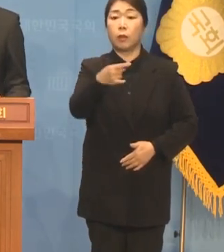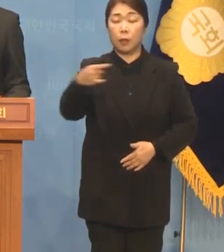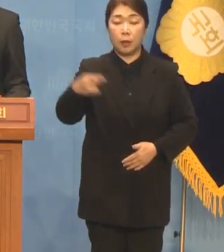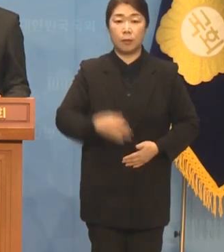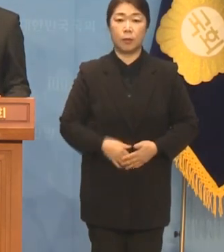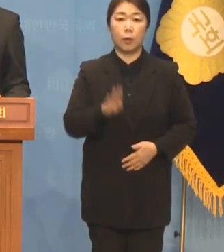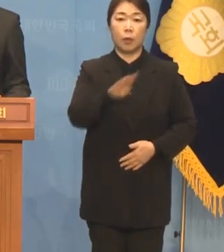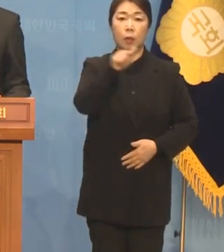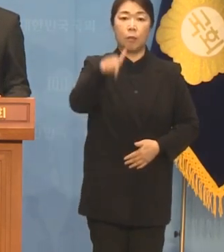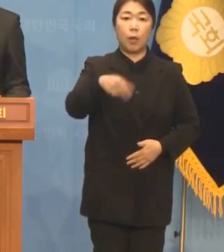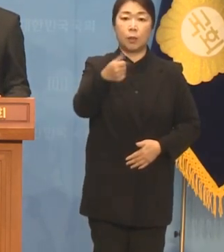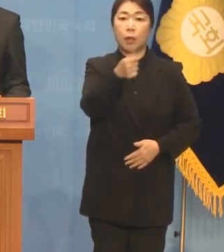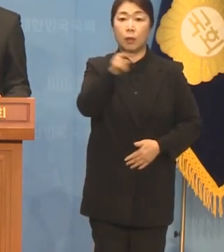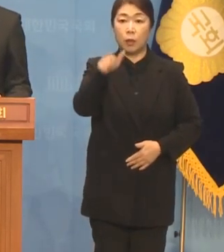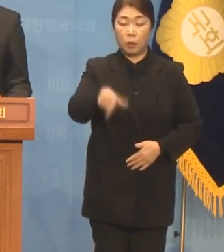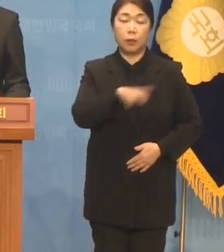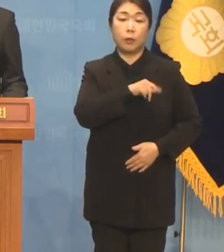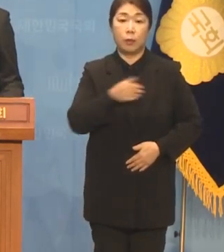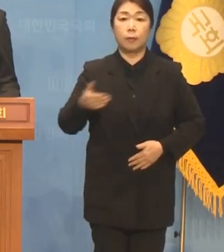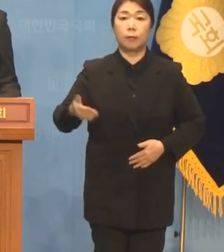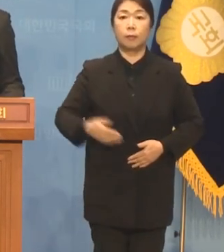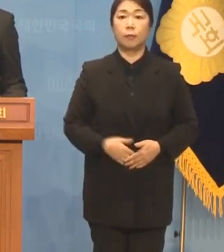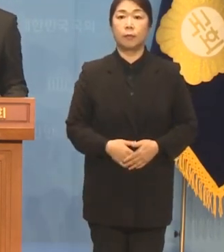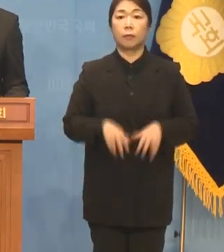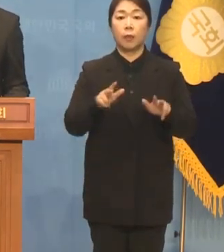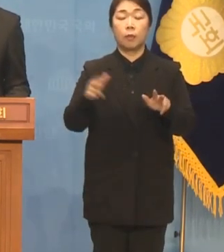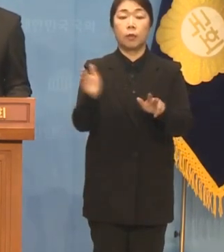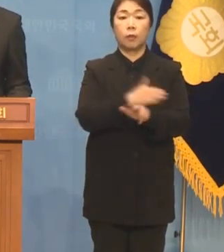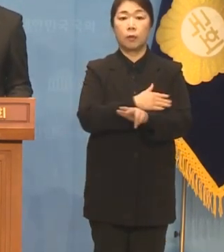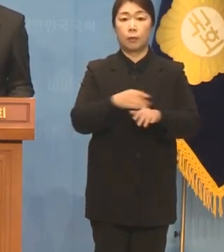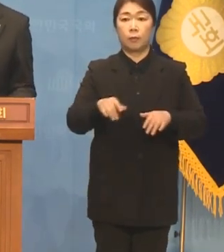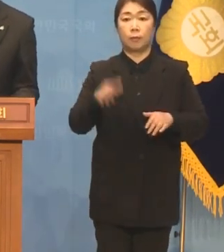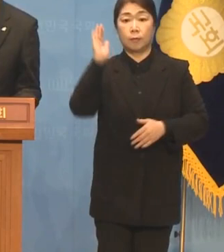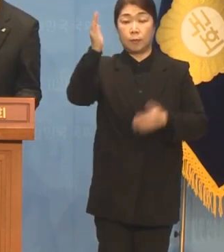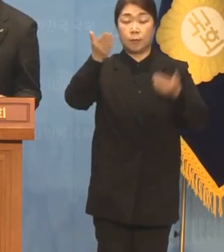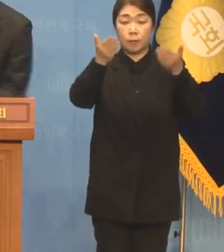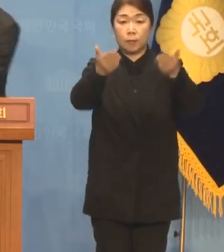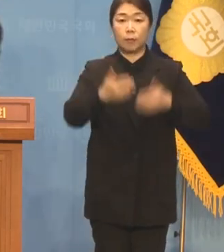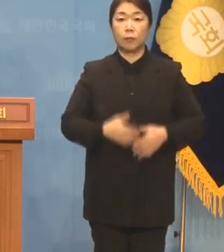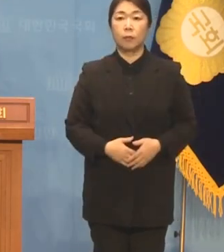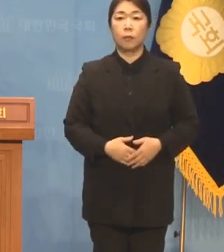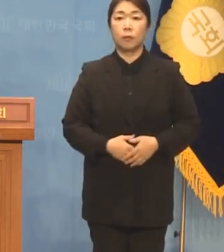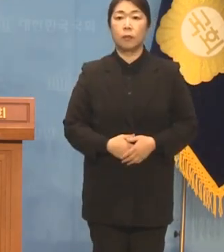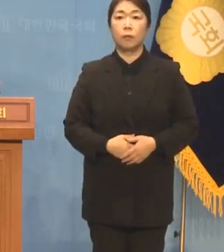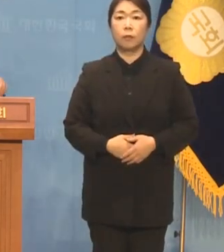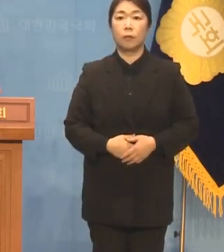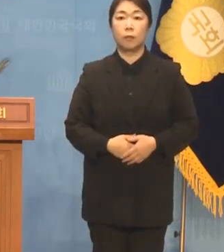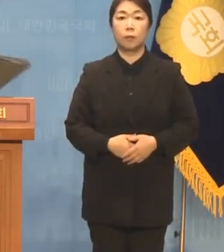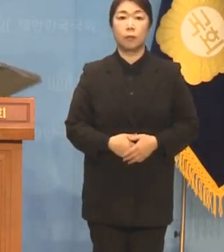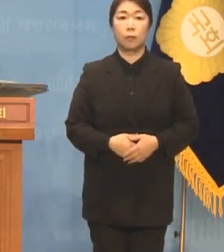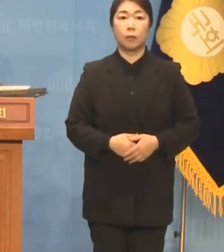박상혁 의원님 오셨습니다. 그럼 지금부터 회견을 시작하겠습니다.